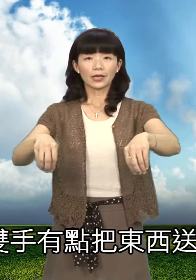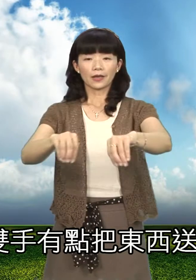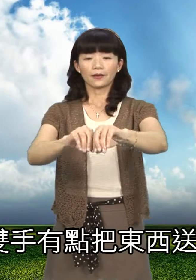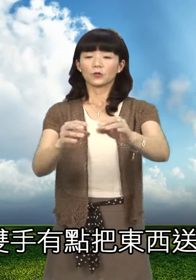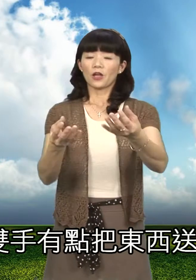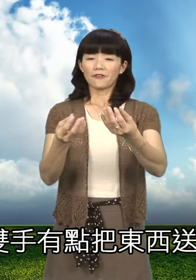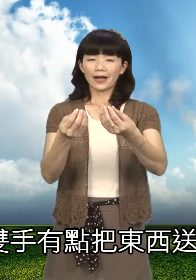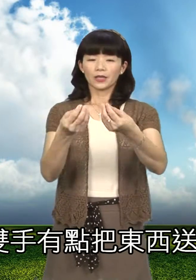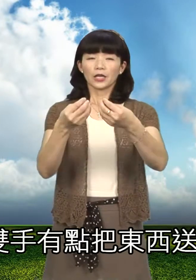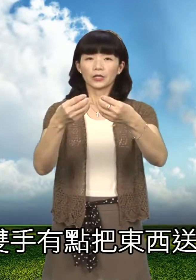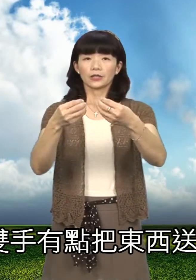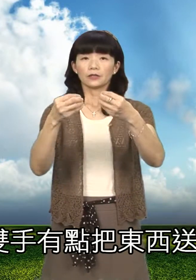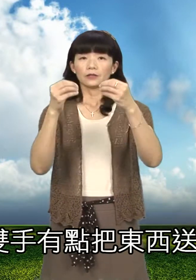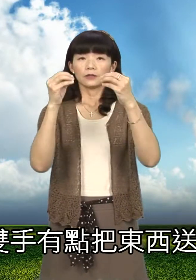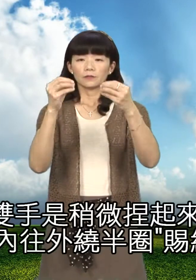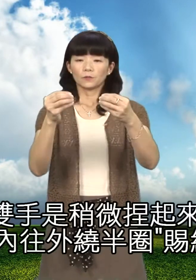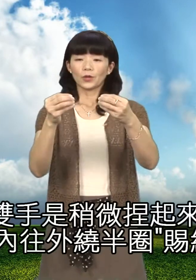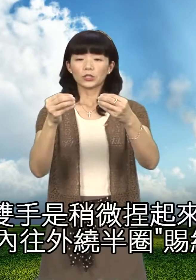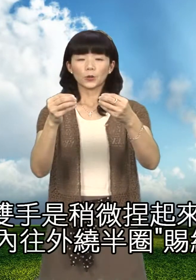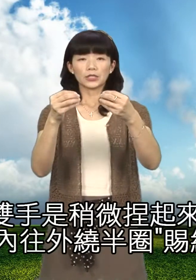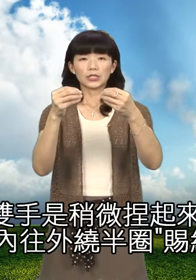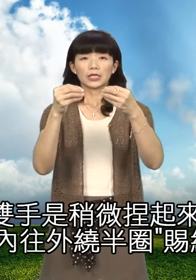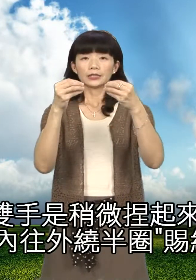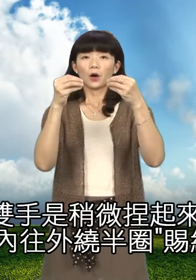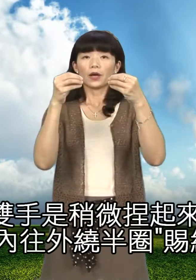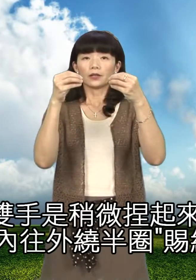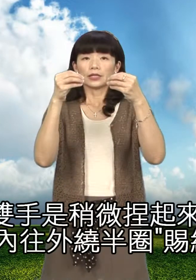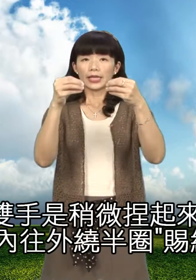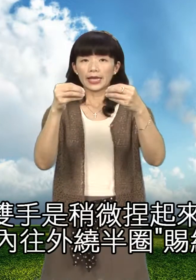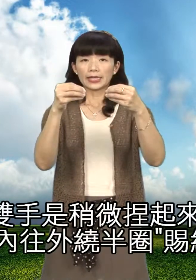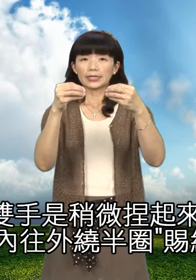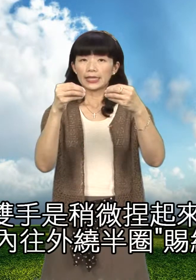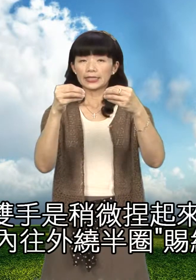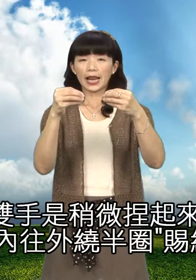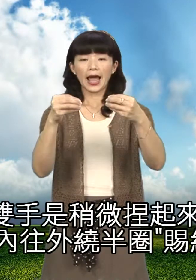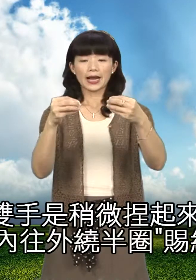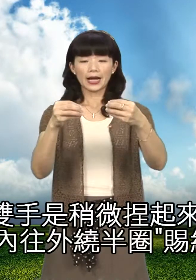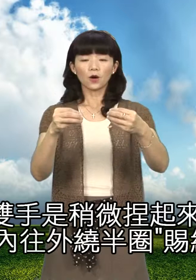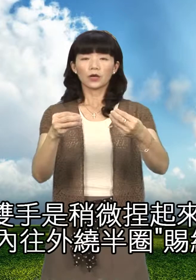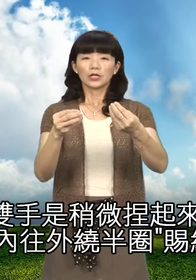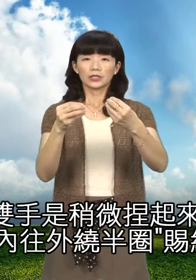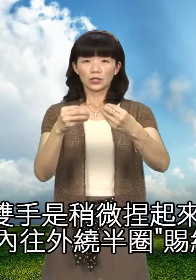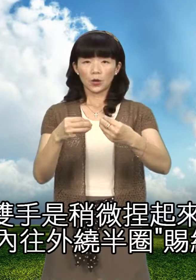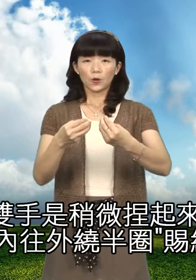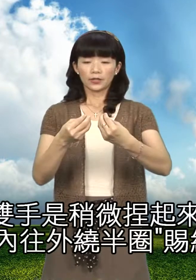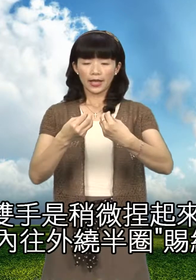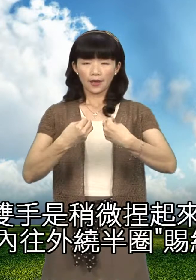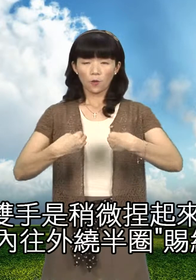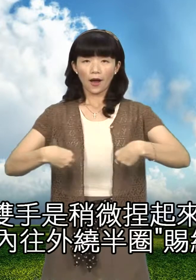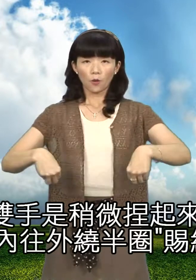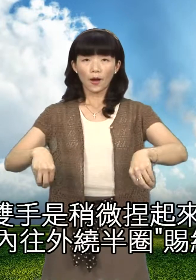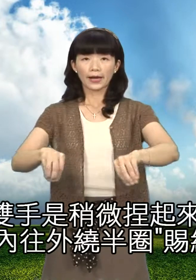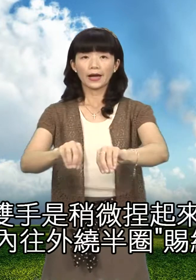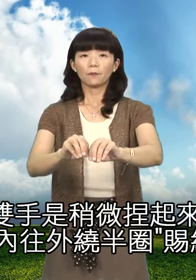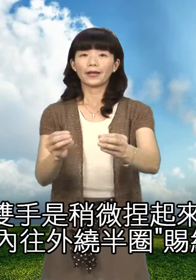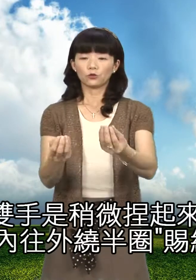给对方，双手是稍微捏起来，然后是由内往外绕半